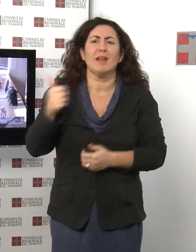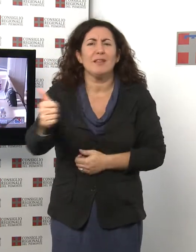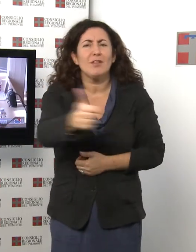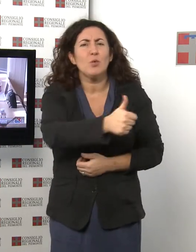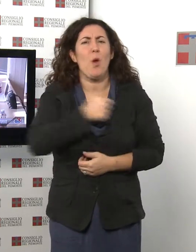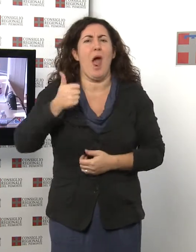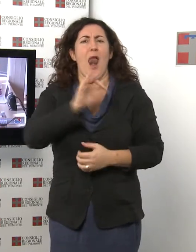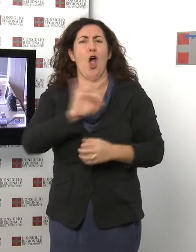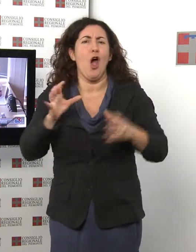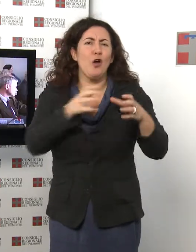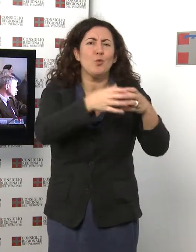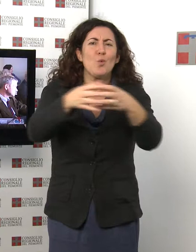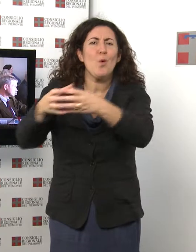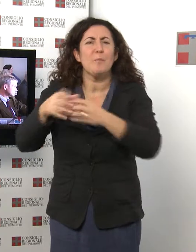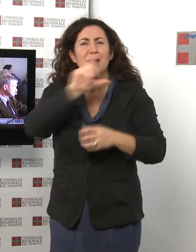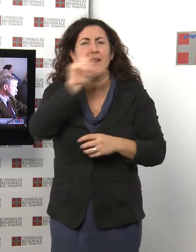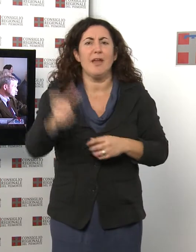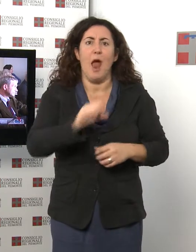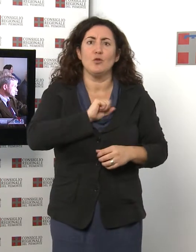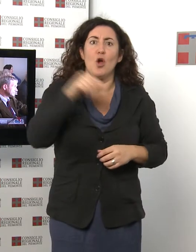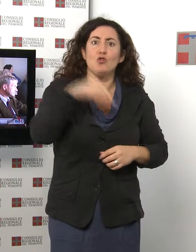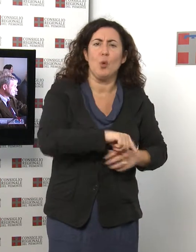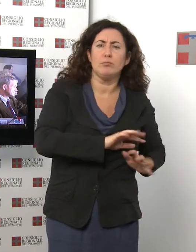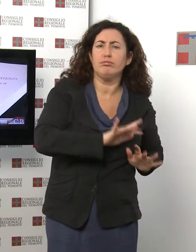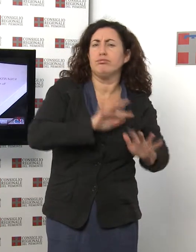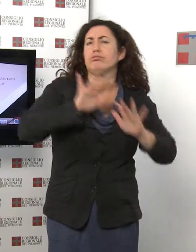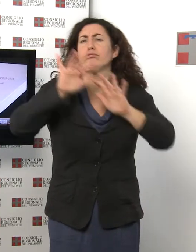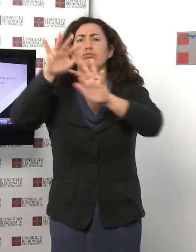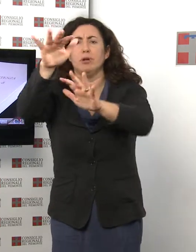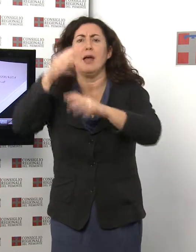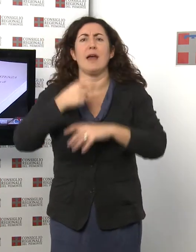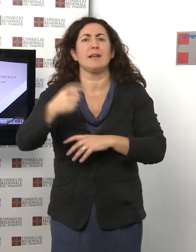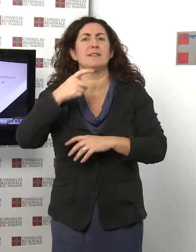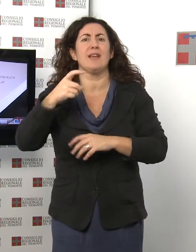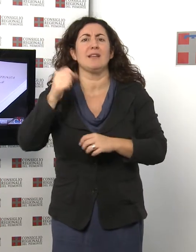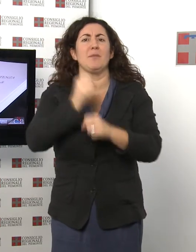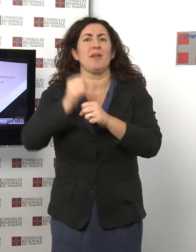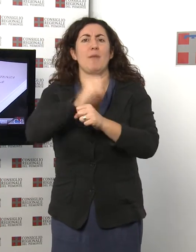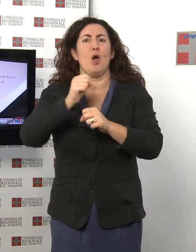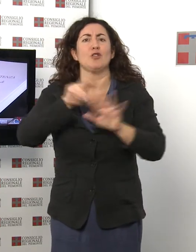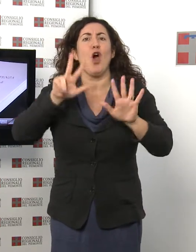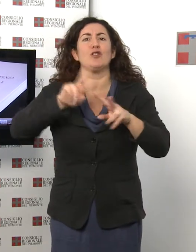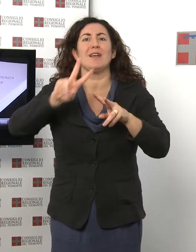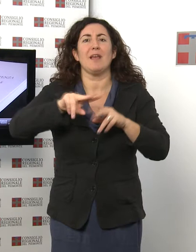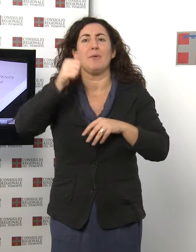tanti Italiani che provenienti del Sud parteciparono alla resistenza in Piemonte dopo l'8 settembre